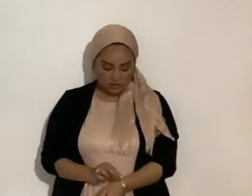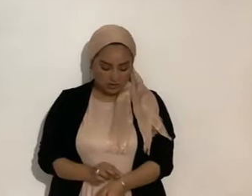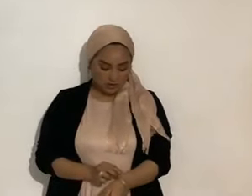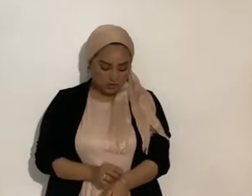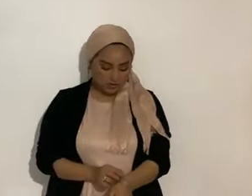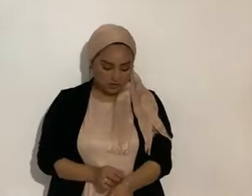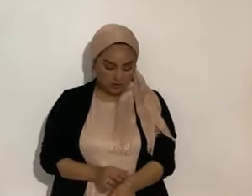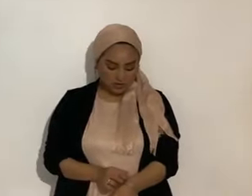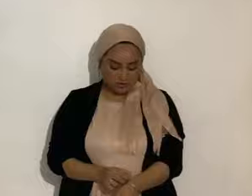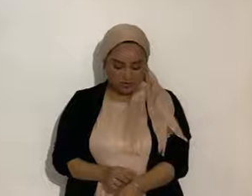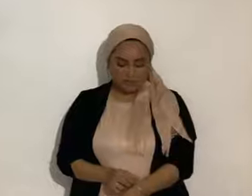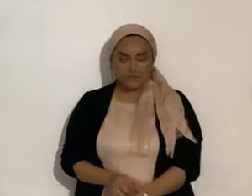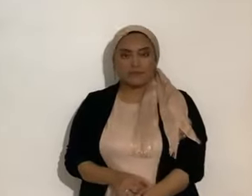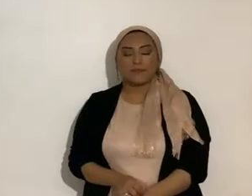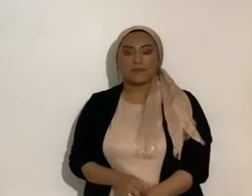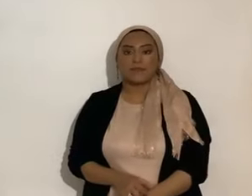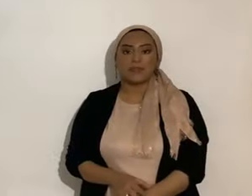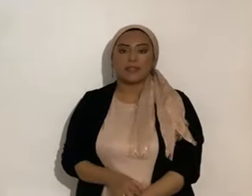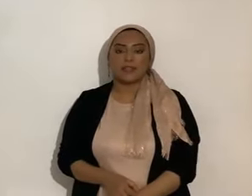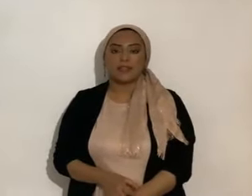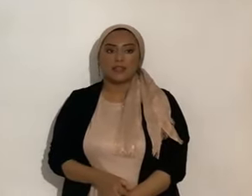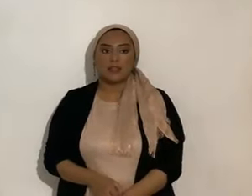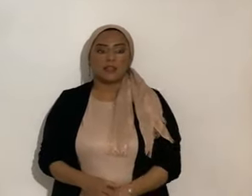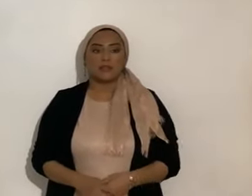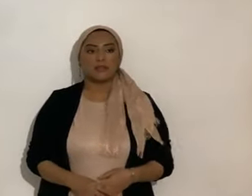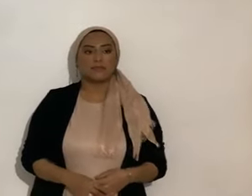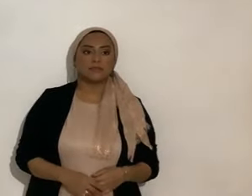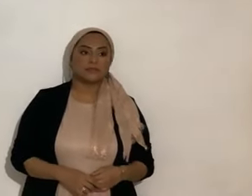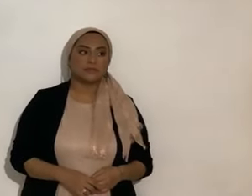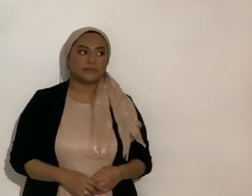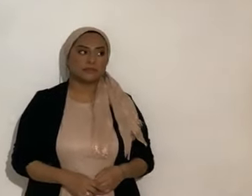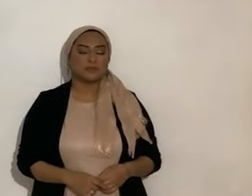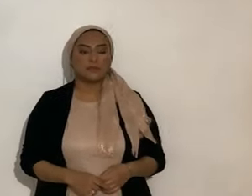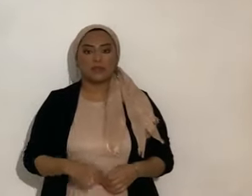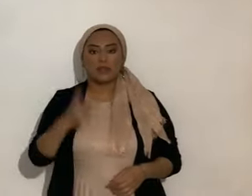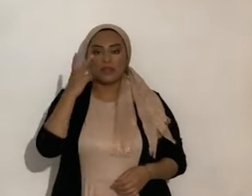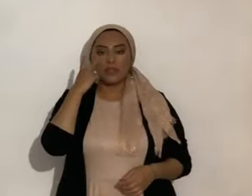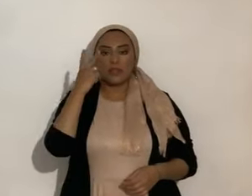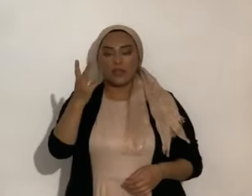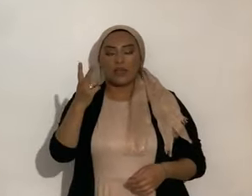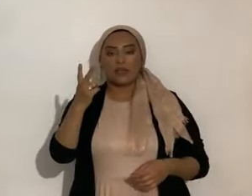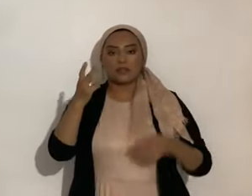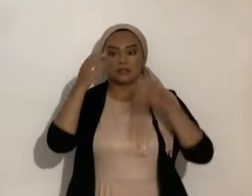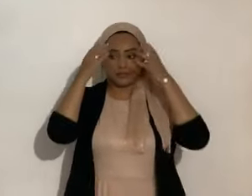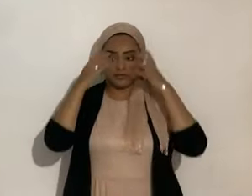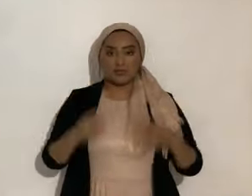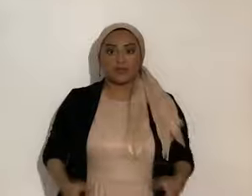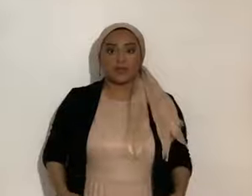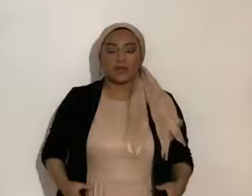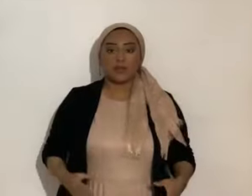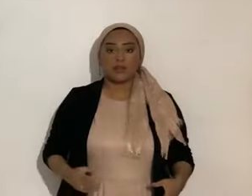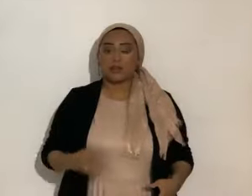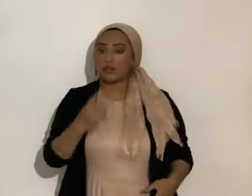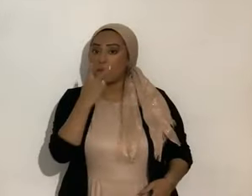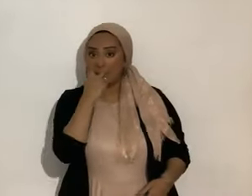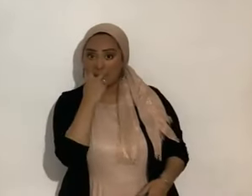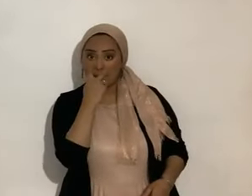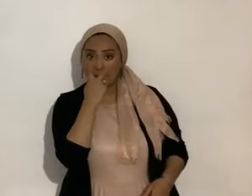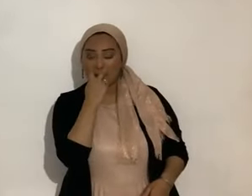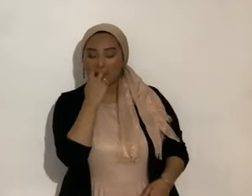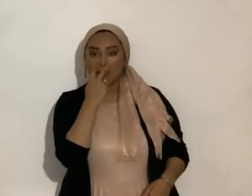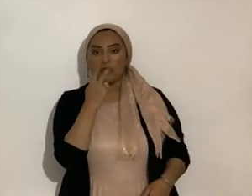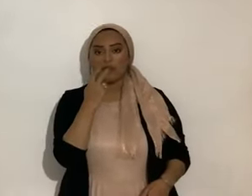mucha atención lo que voy a ministrar. Miren, los ojos del cuerpo, lógico, es el